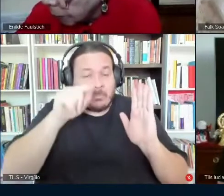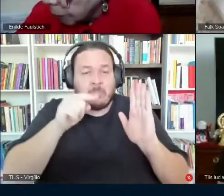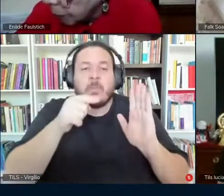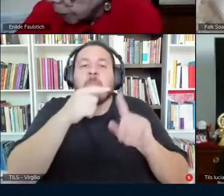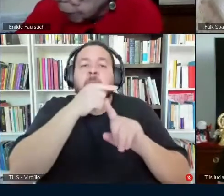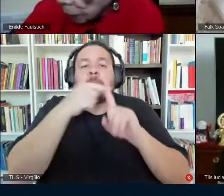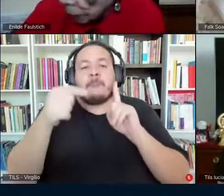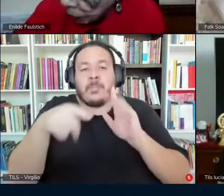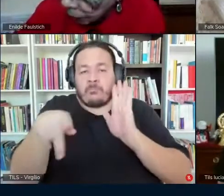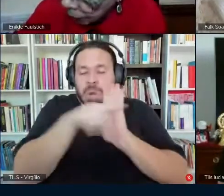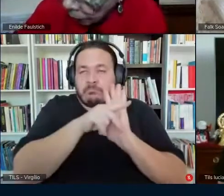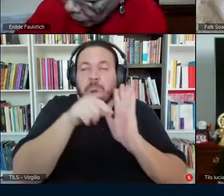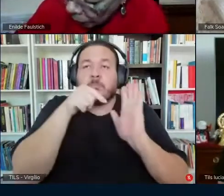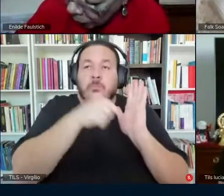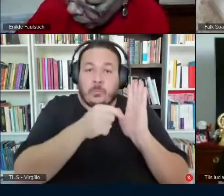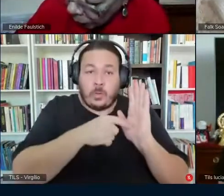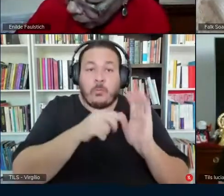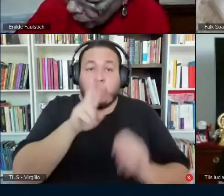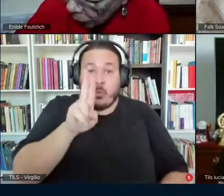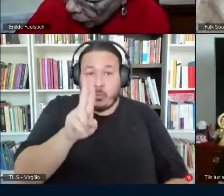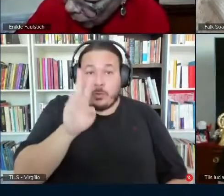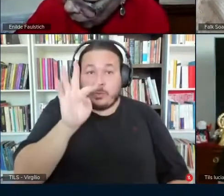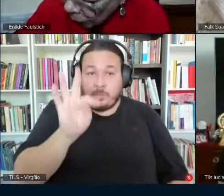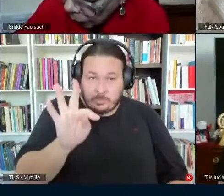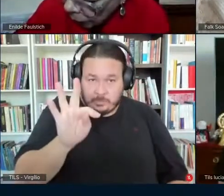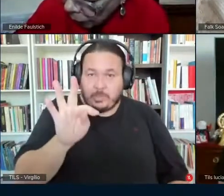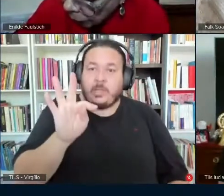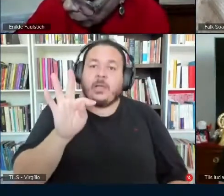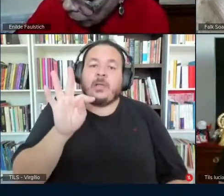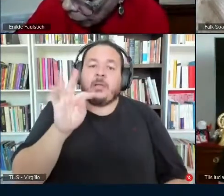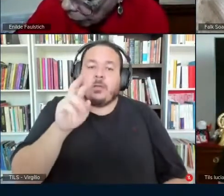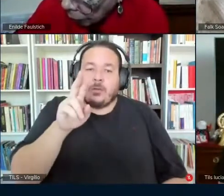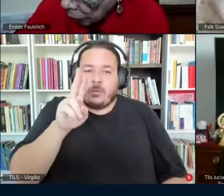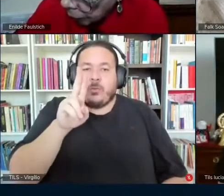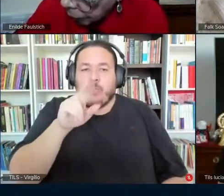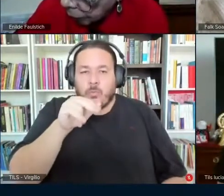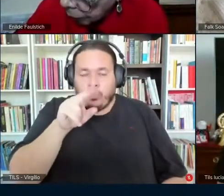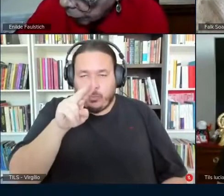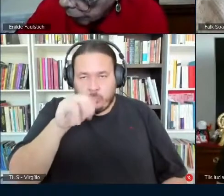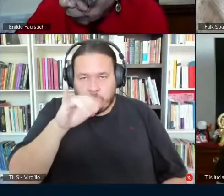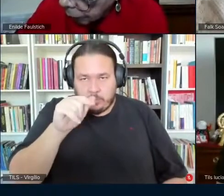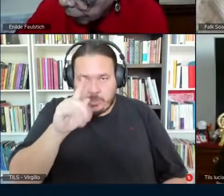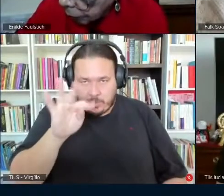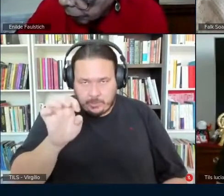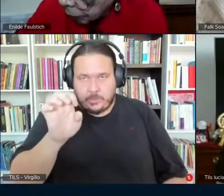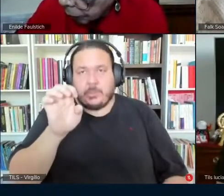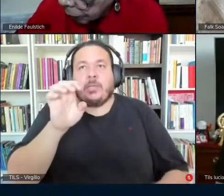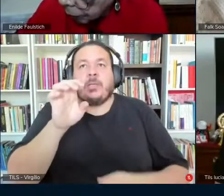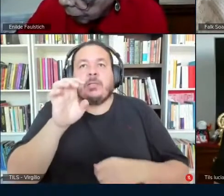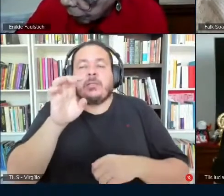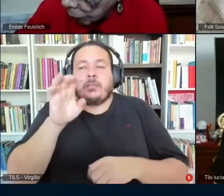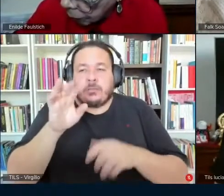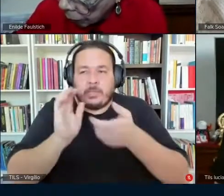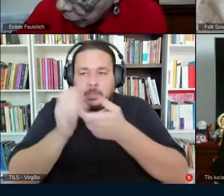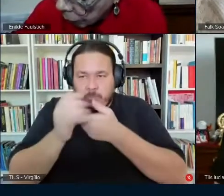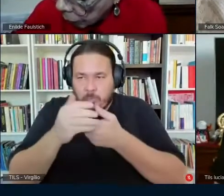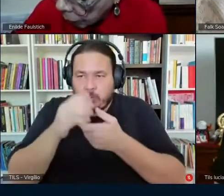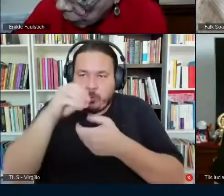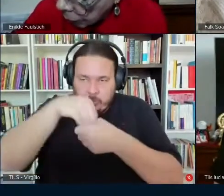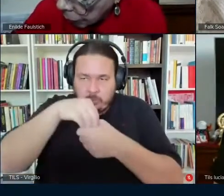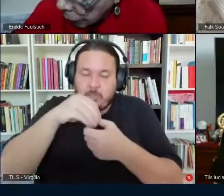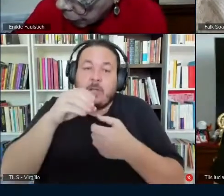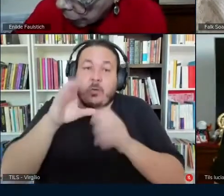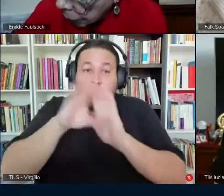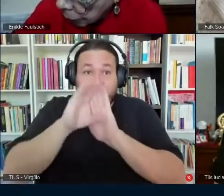das unidades terminológicas conceitual, né? Unidade terminológica conceitual. E como é que